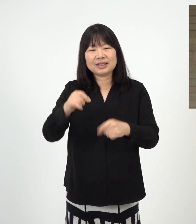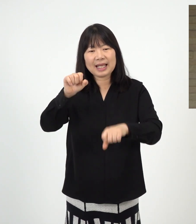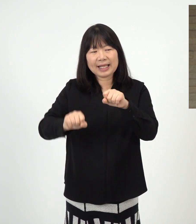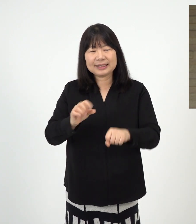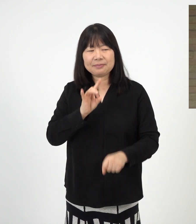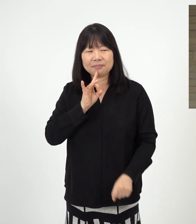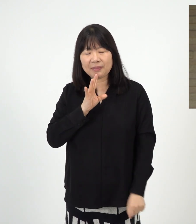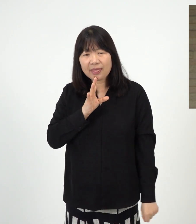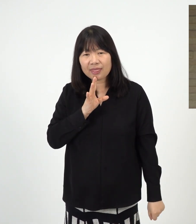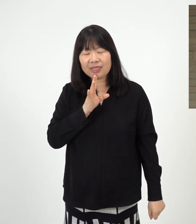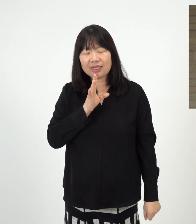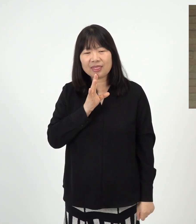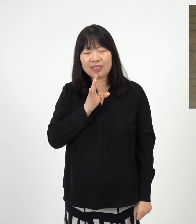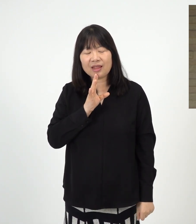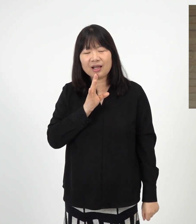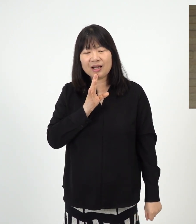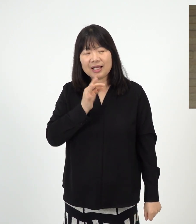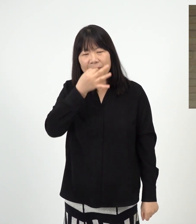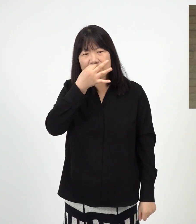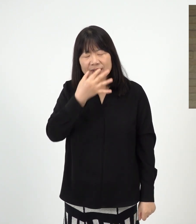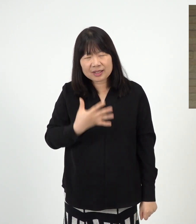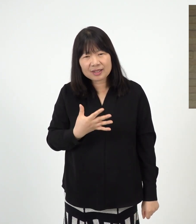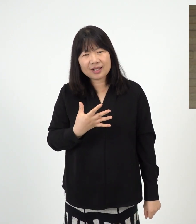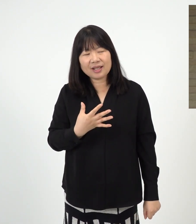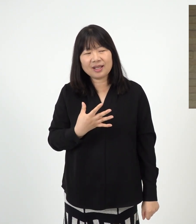행위만을 버겁게